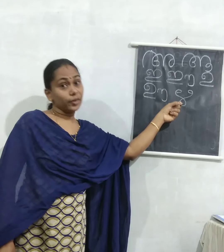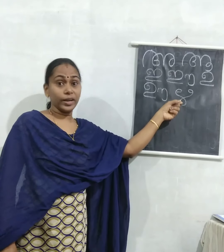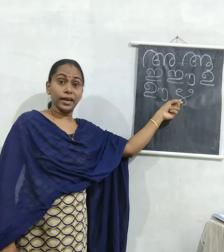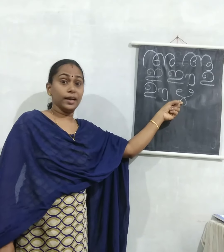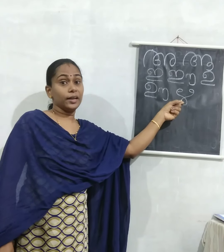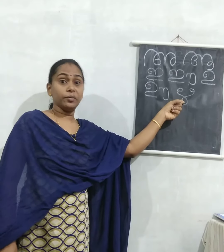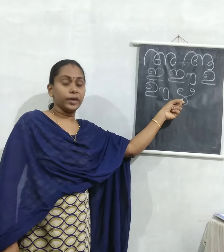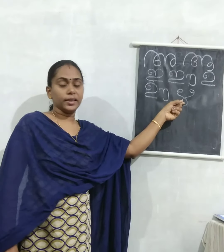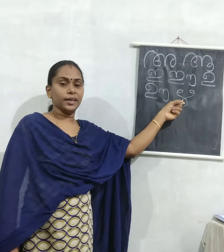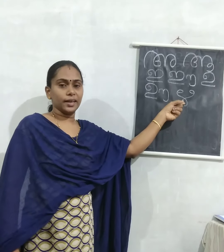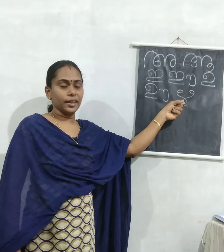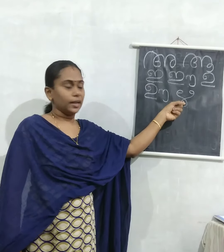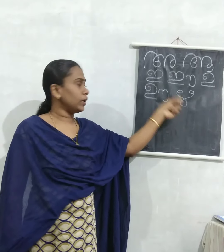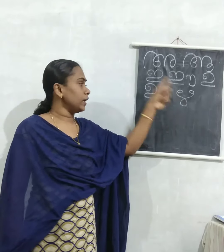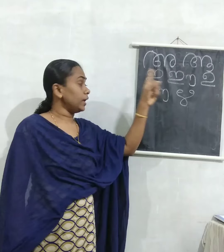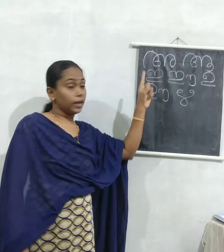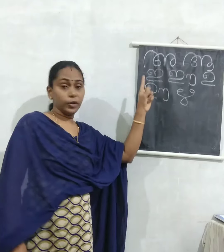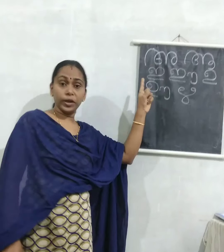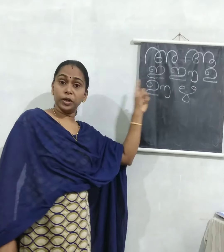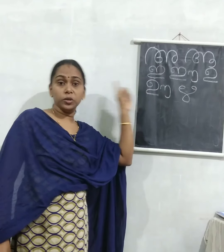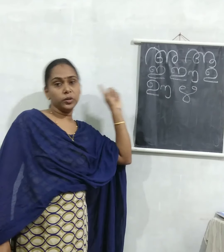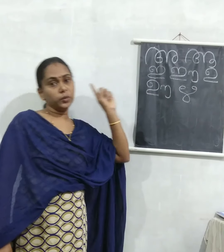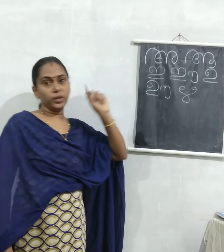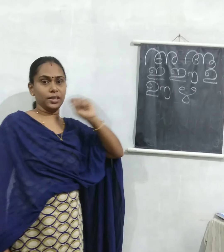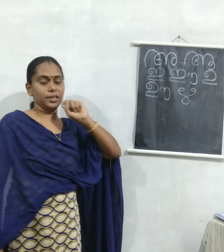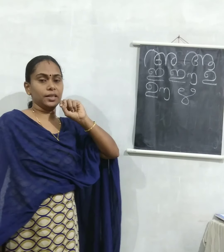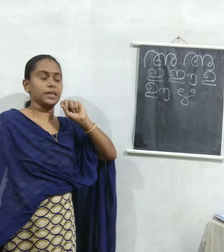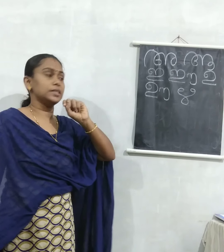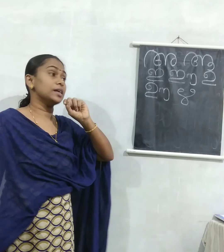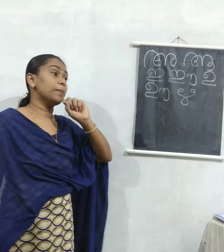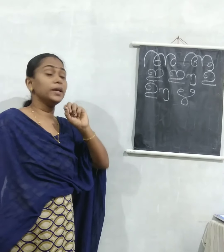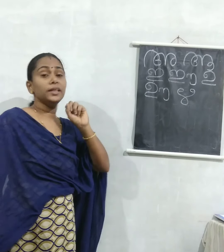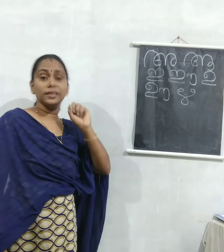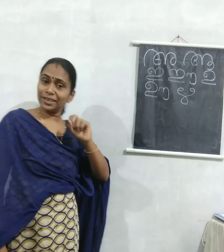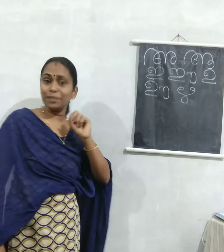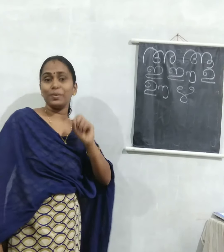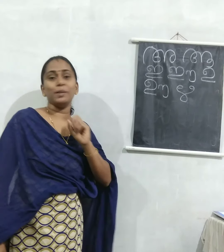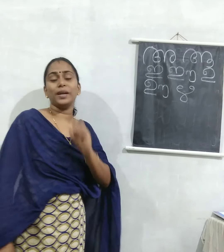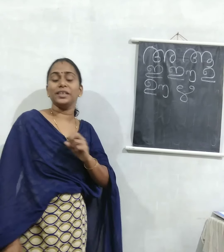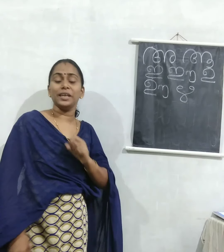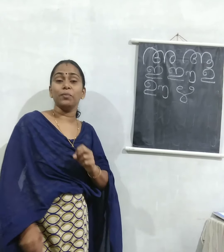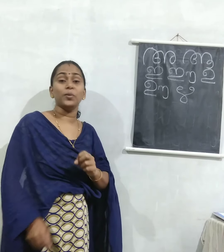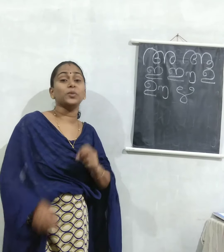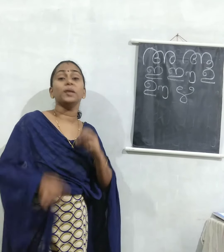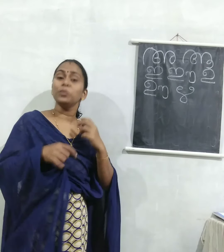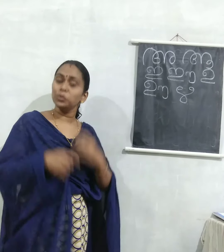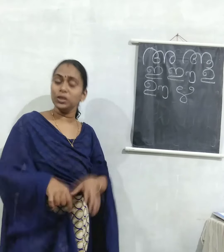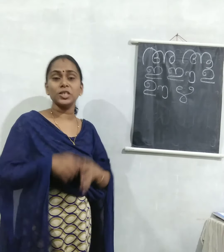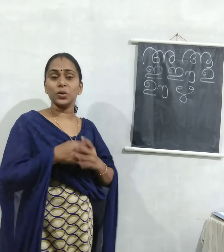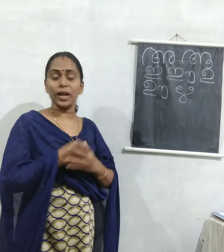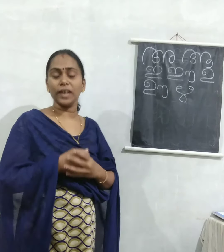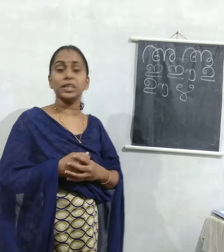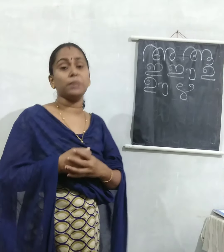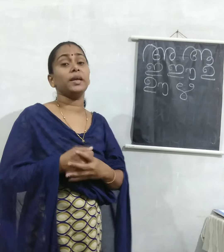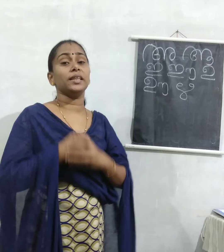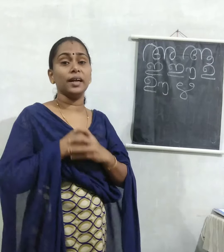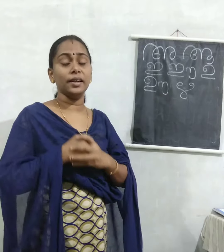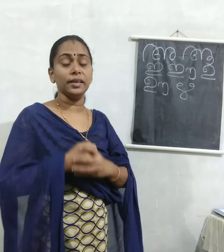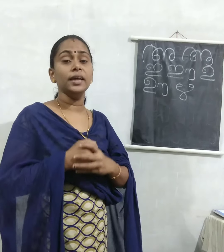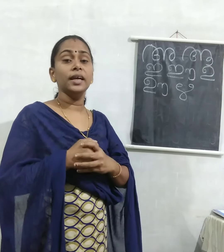വരെ എല്ലാവർക്കും വായിക്കാൻ അറിയാലോ അല്ലെ. എല്ലാരും എഴുതുന്നുണ്ട് നന്നായിട്ട്. അപ്പൊ ഇന്ന് നമ്മൾ പഠിക്കാൻ പോകുന്ന പുതിയ സ്വരാക്ഷരം ഏതാണ്